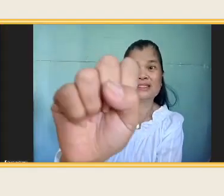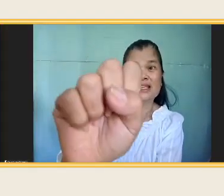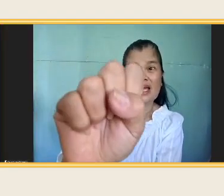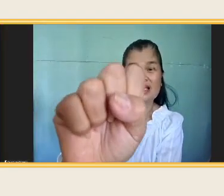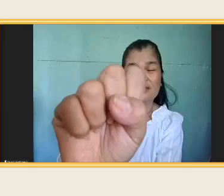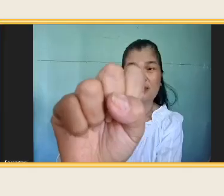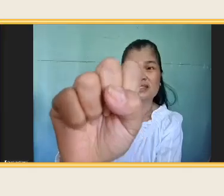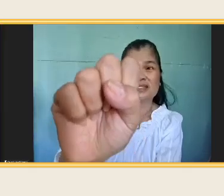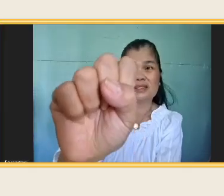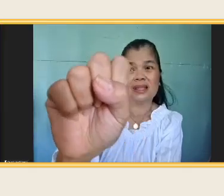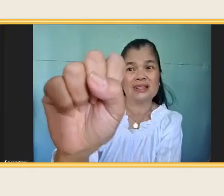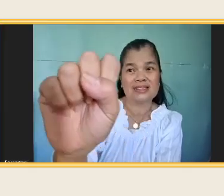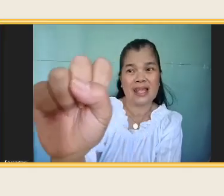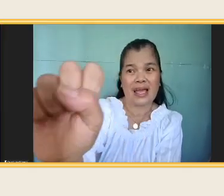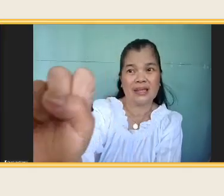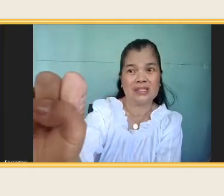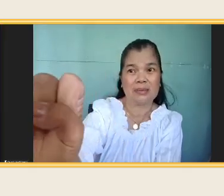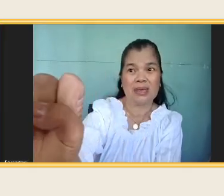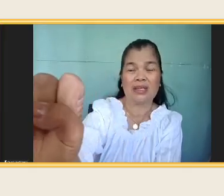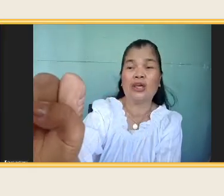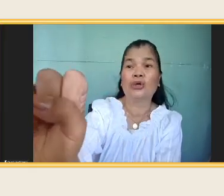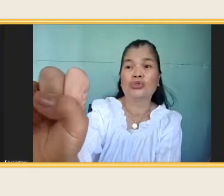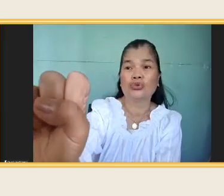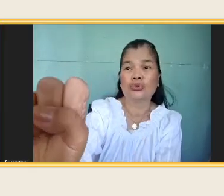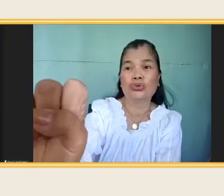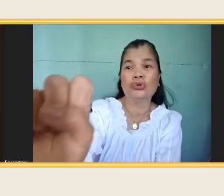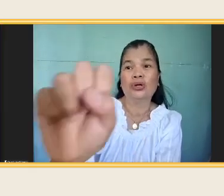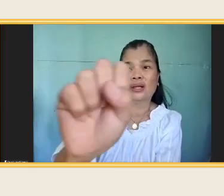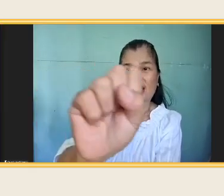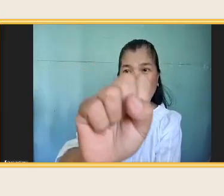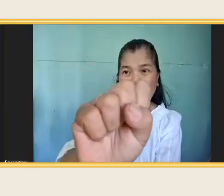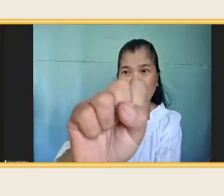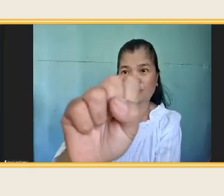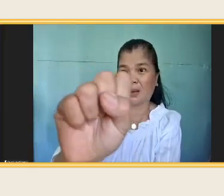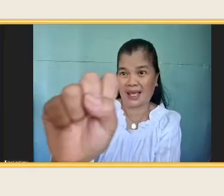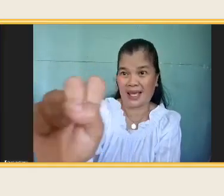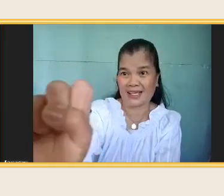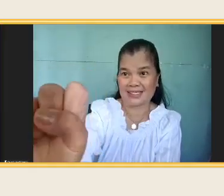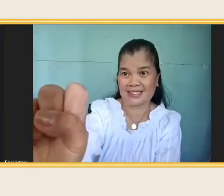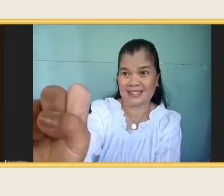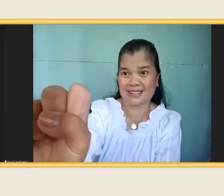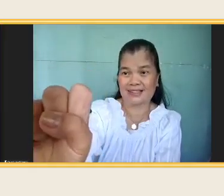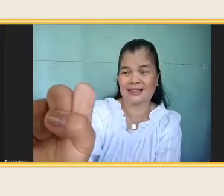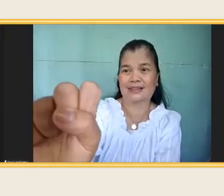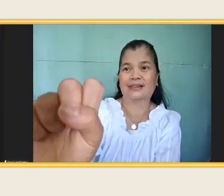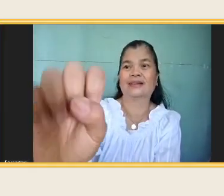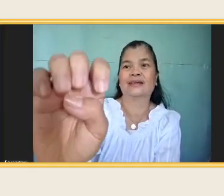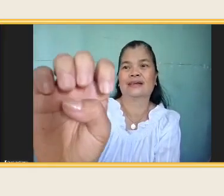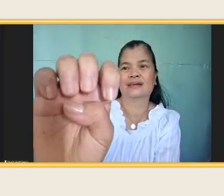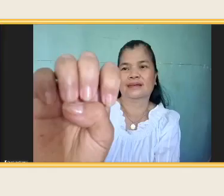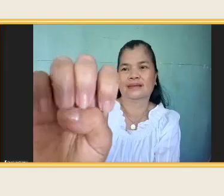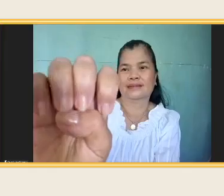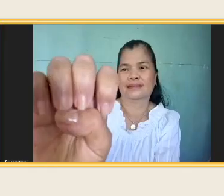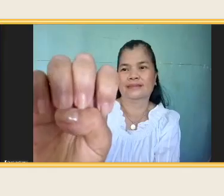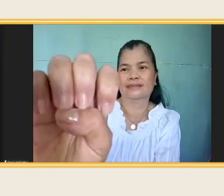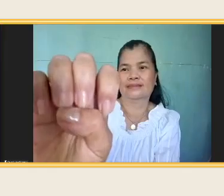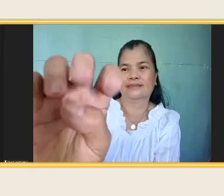Slide. Pag nag-slide, ibig sabihin, 2 letters parehas.